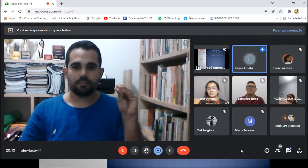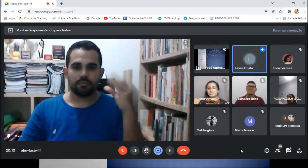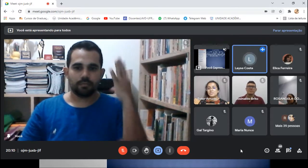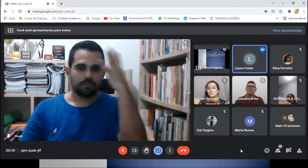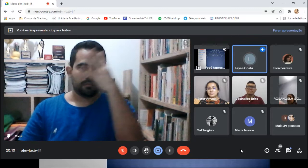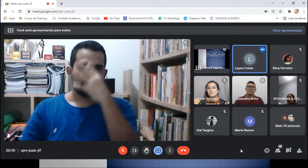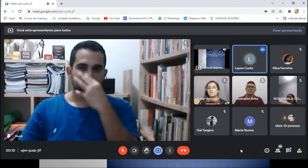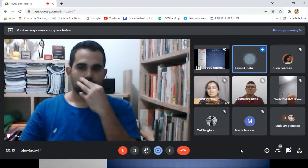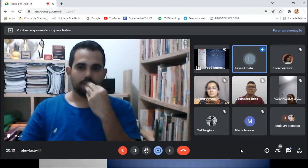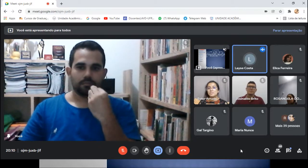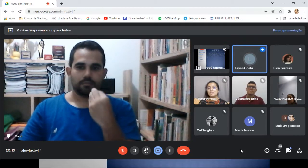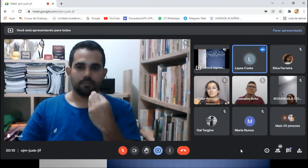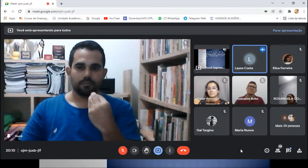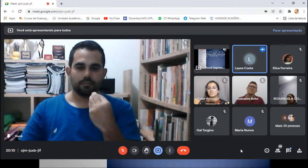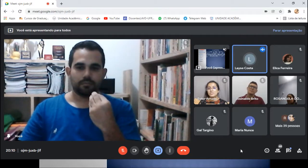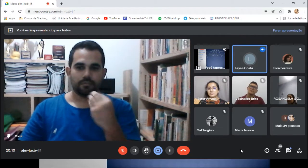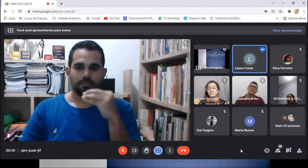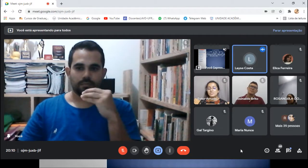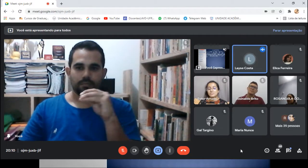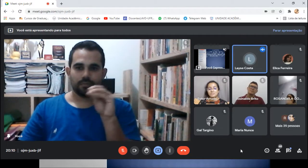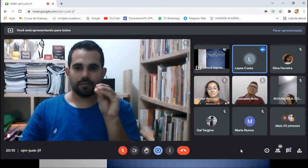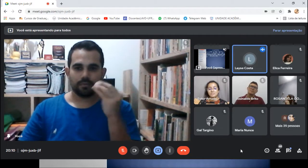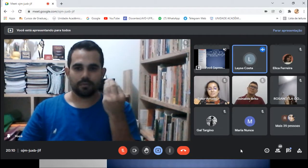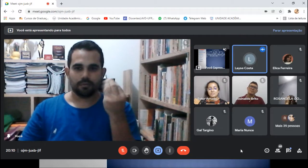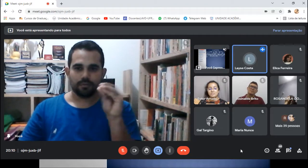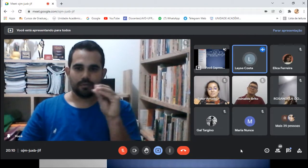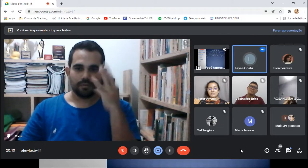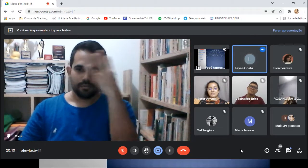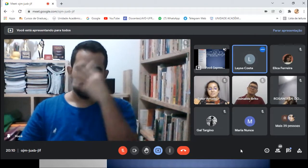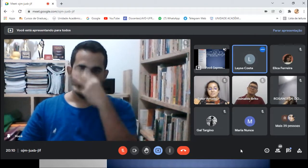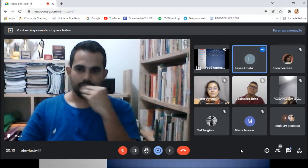fazem bonito e tem pessoas que fazem bonito assim também.